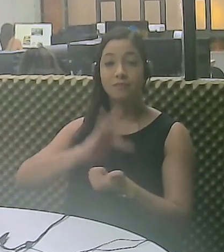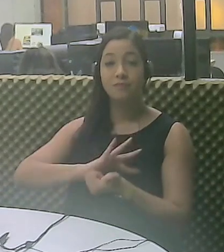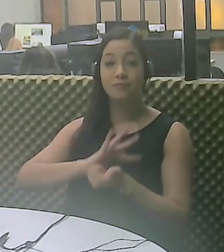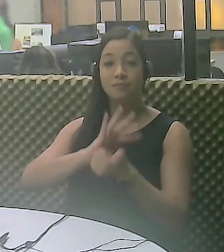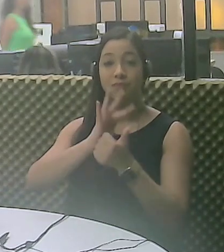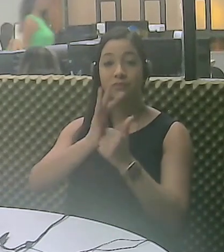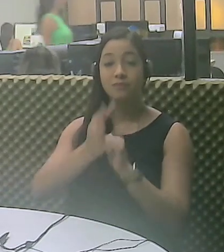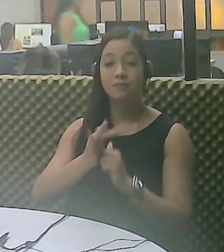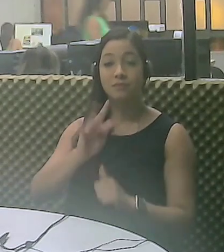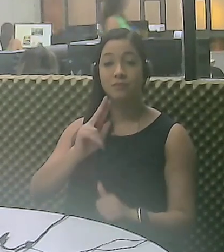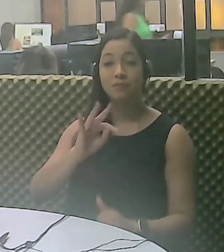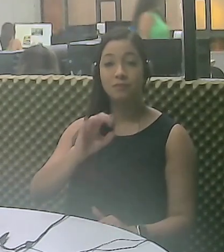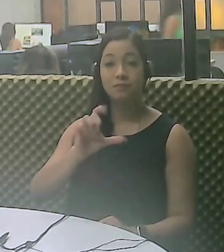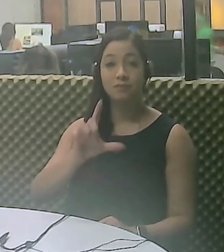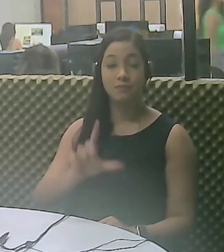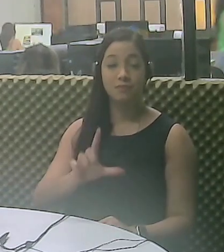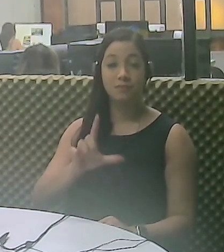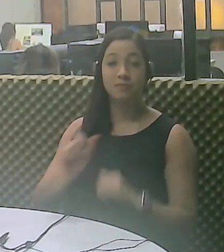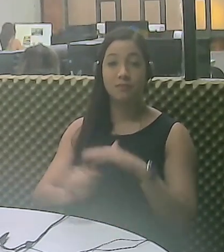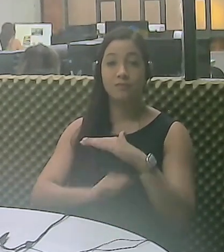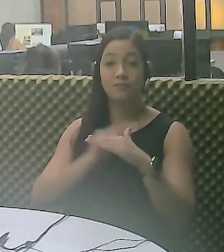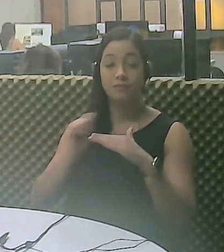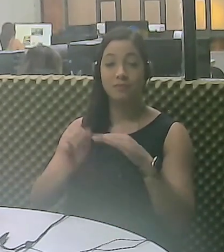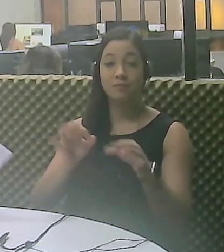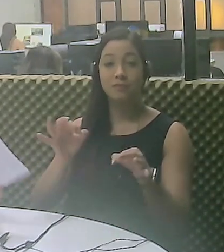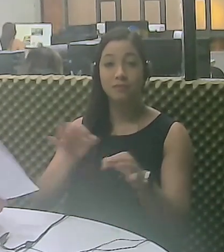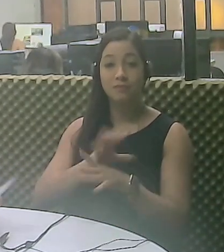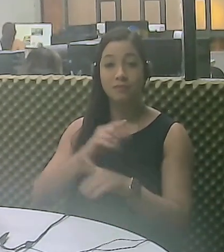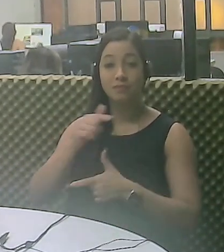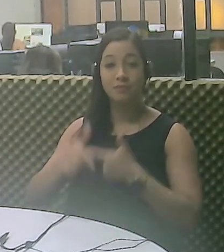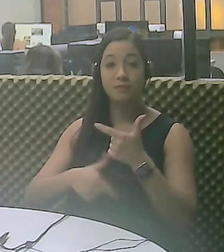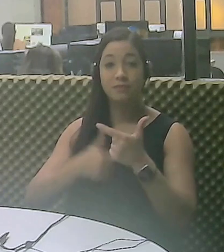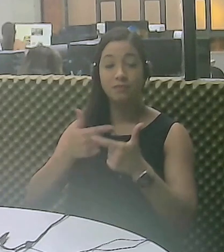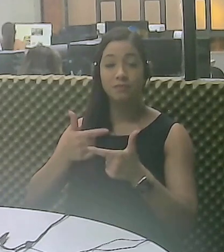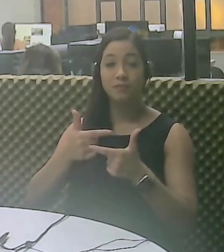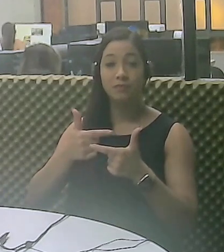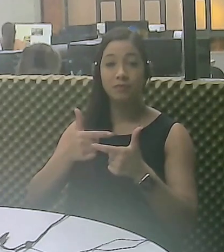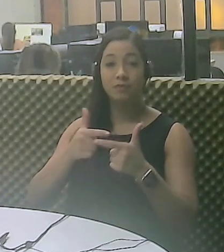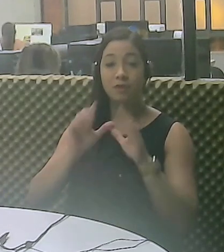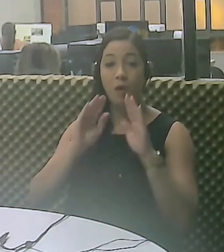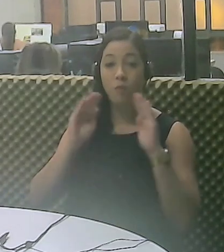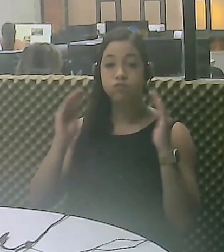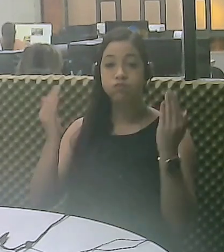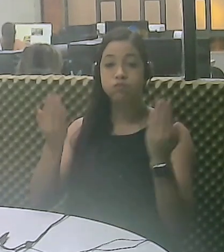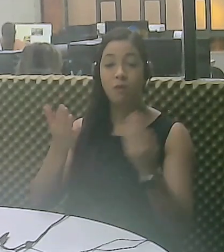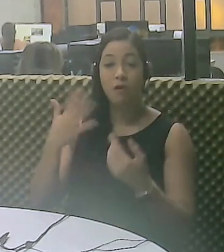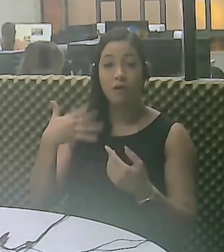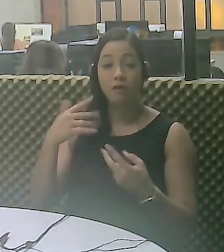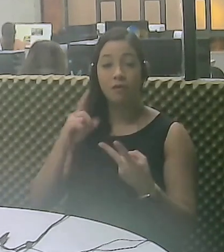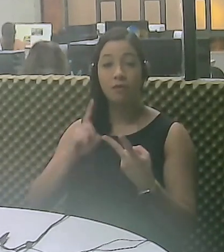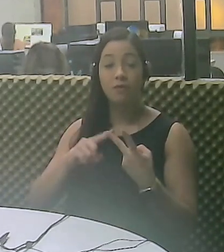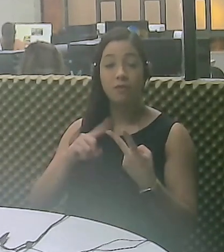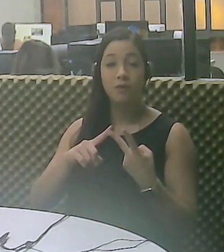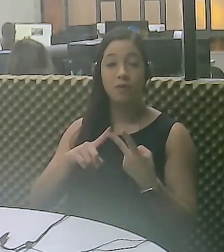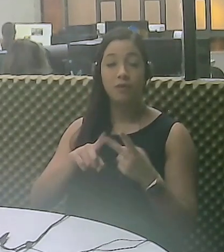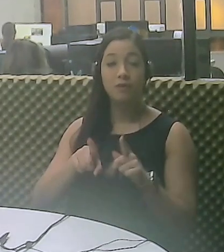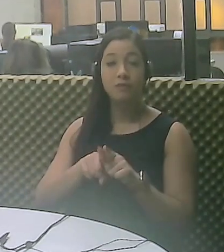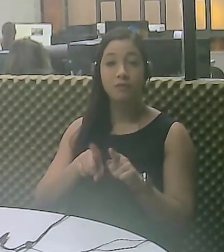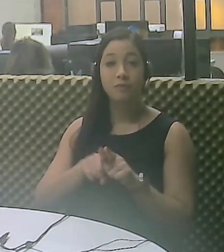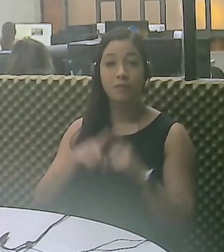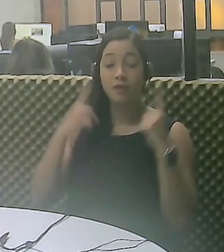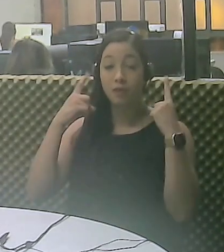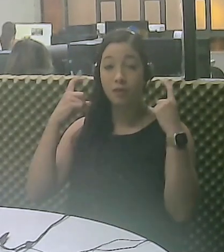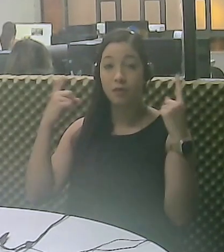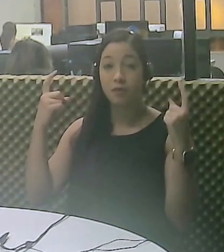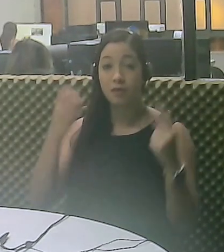Uberlandense do Turismo, Esporte, Lazer, a Futel, concluiu os serviços de revestimento termoacústico e de impermeabilização dos mais de